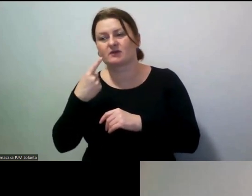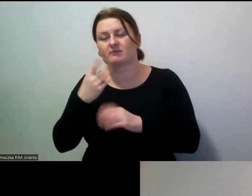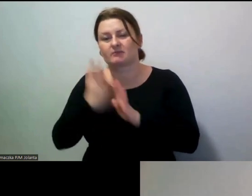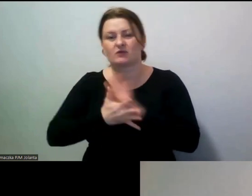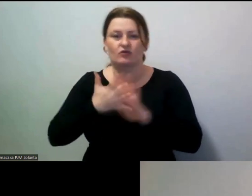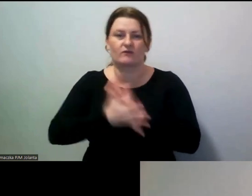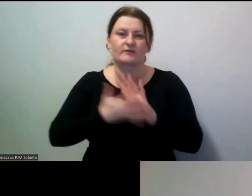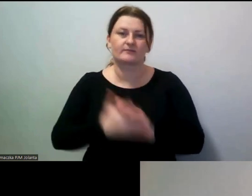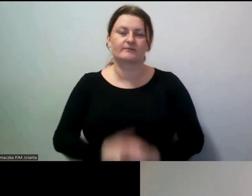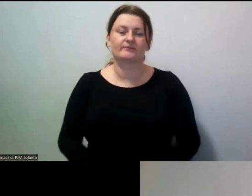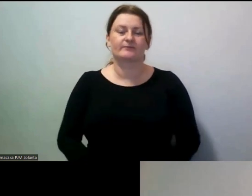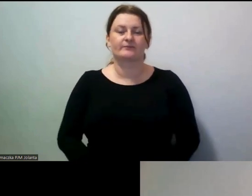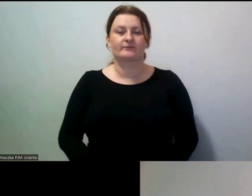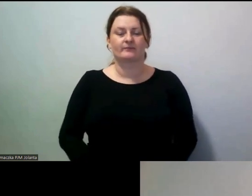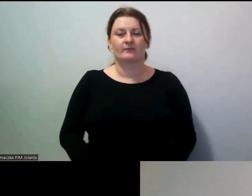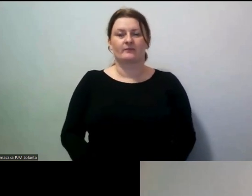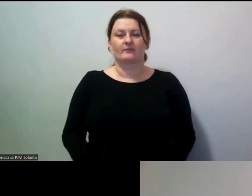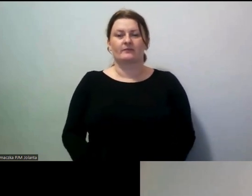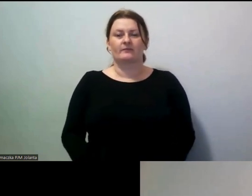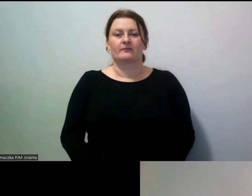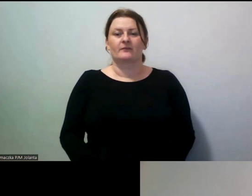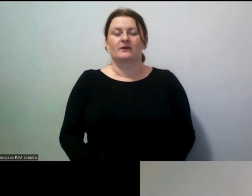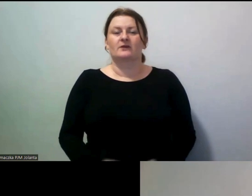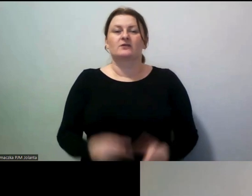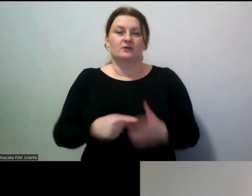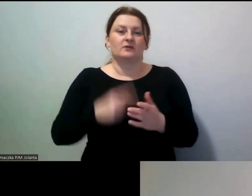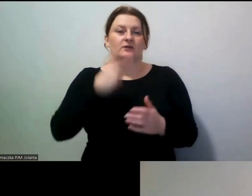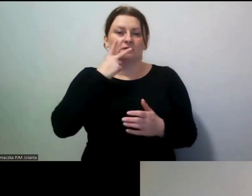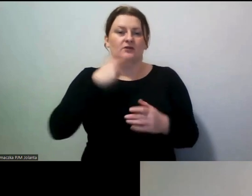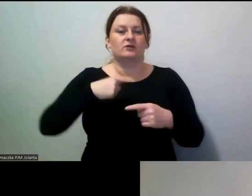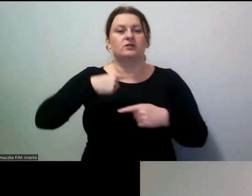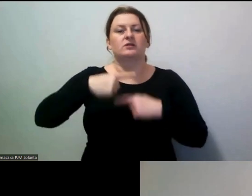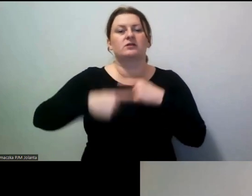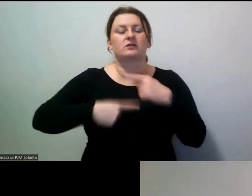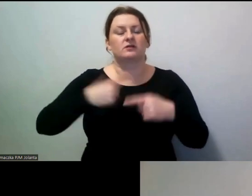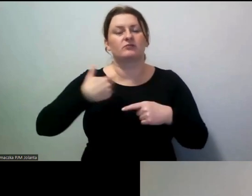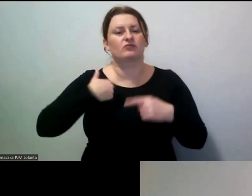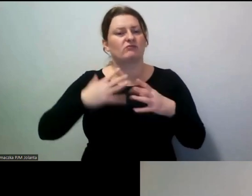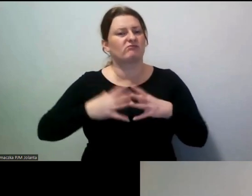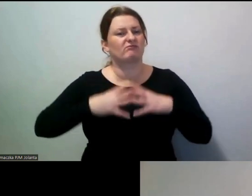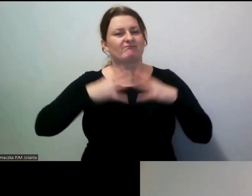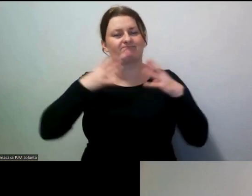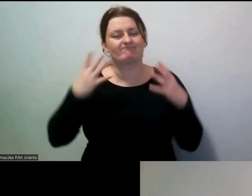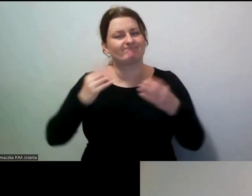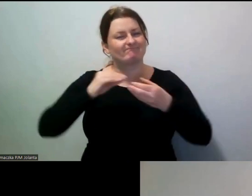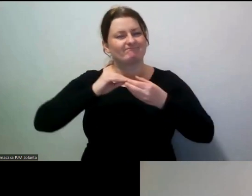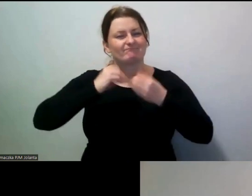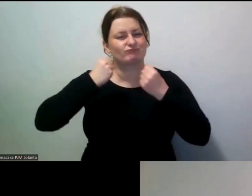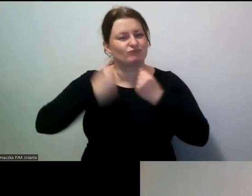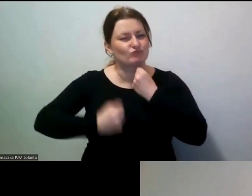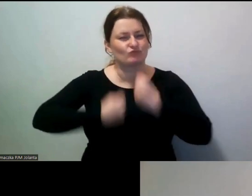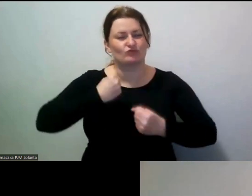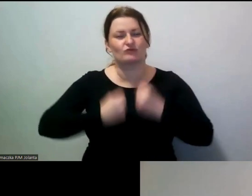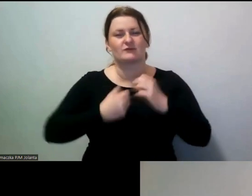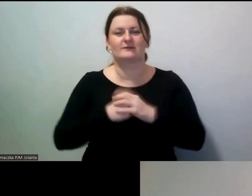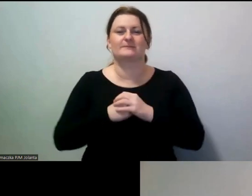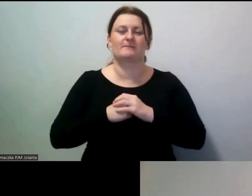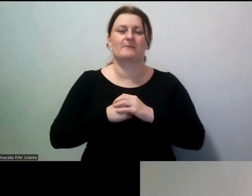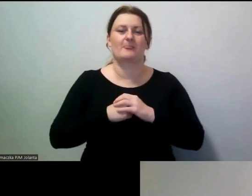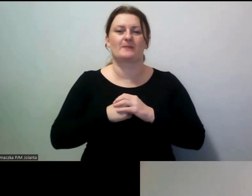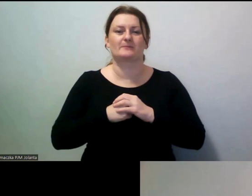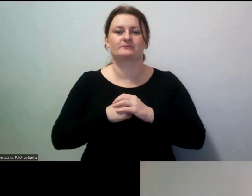migowym. Także to, jak widać, proces był ogromnie skomplikowany, natomiast